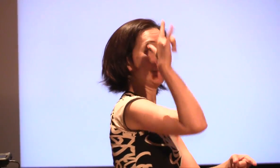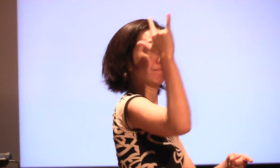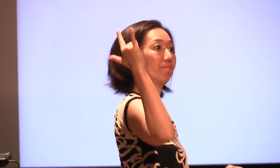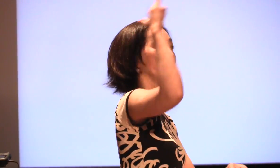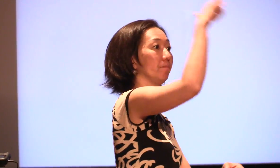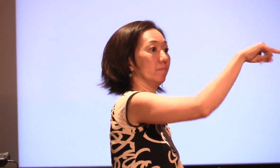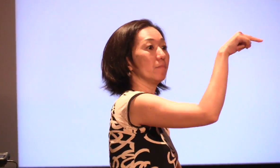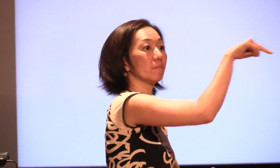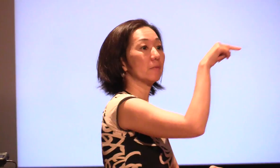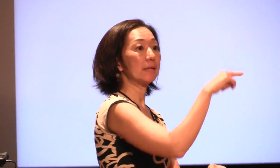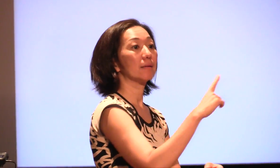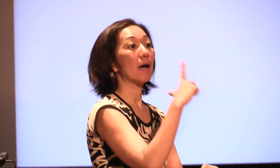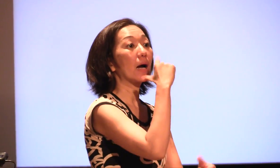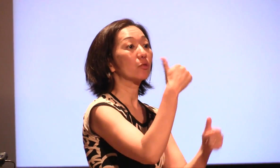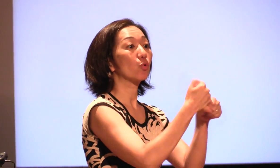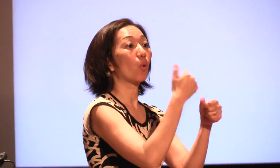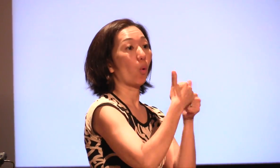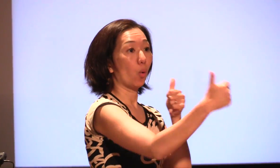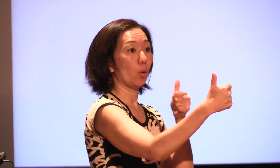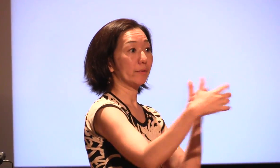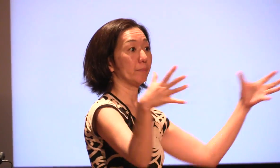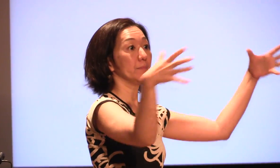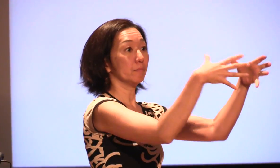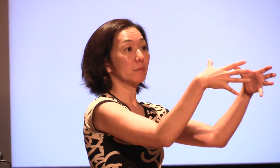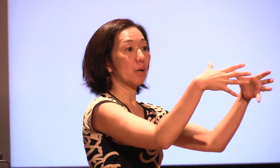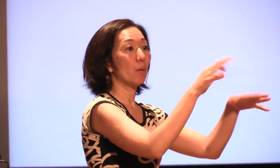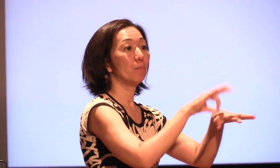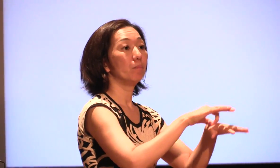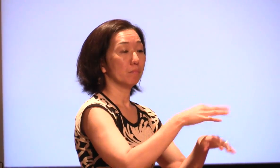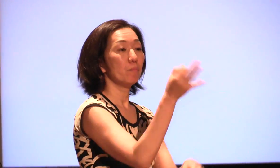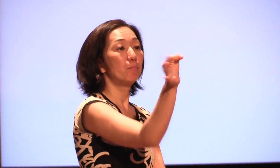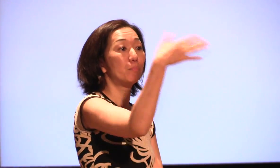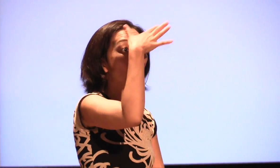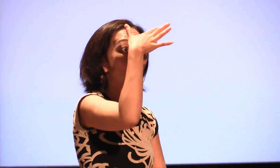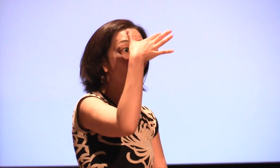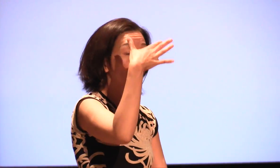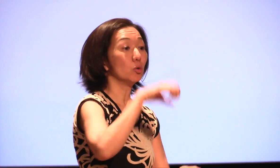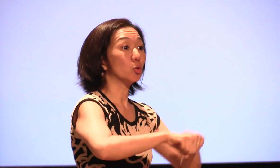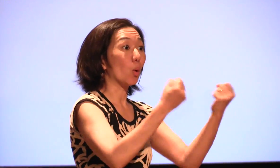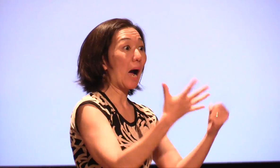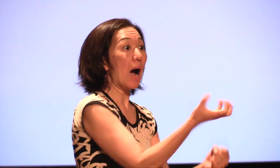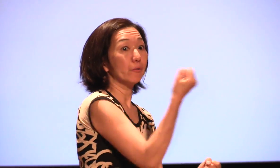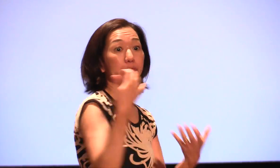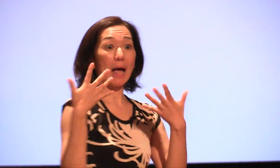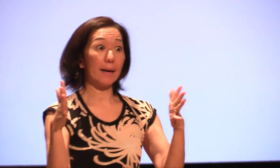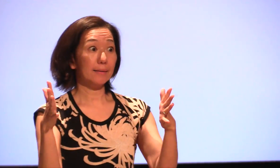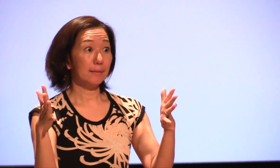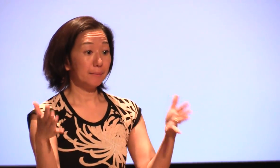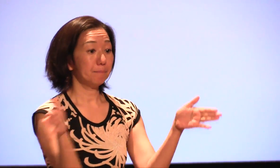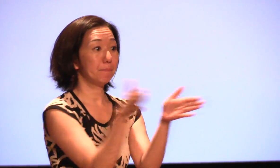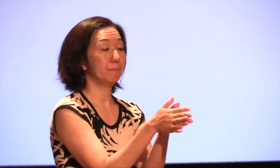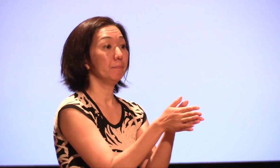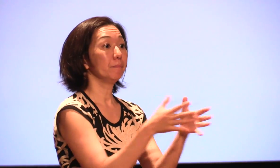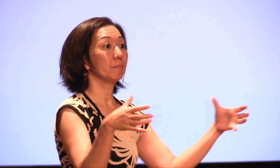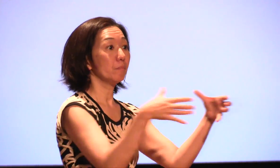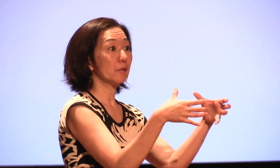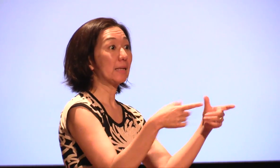2013年、イギリスに渡米しまして、カンドゥーコカンパニーでプロのパフォーマーと